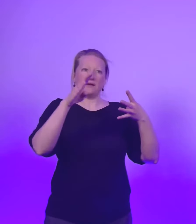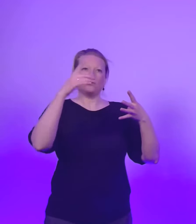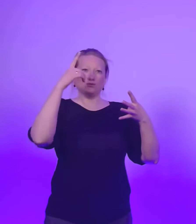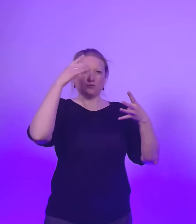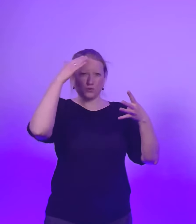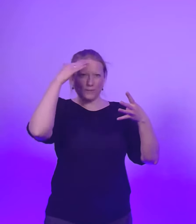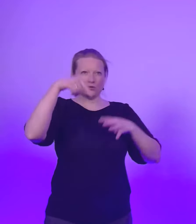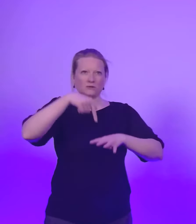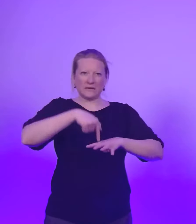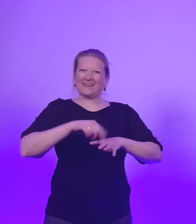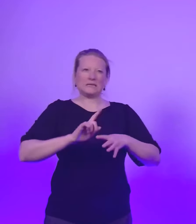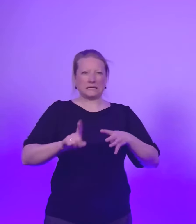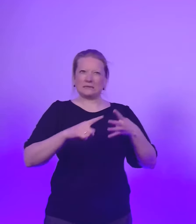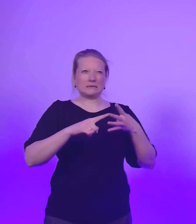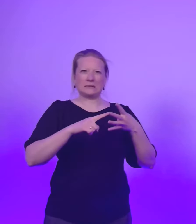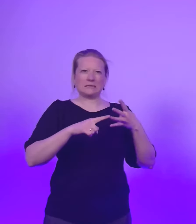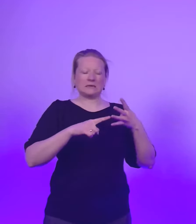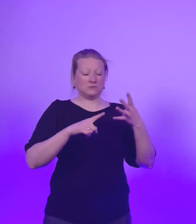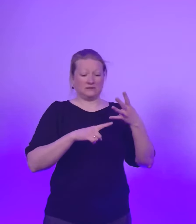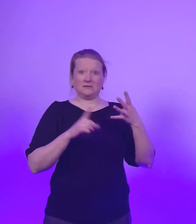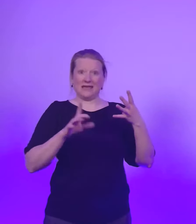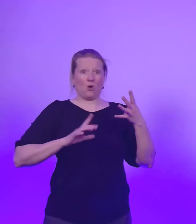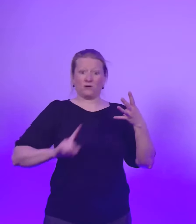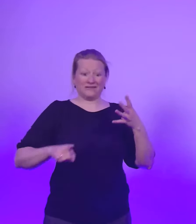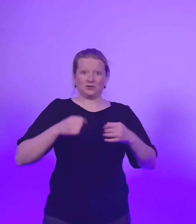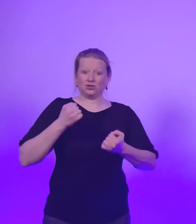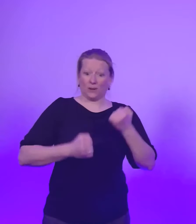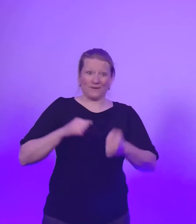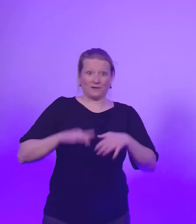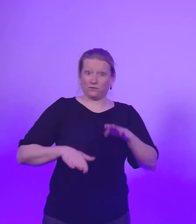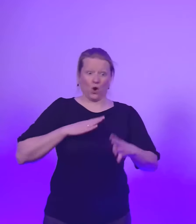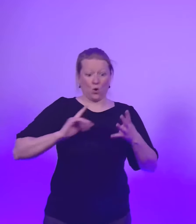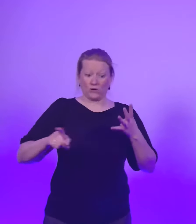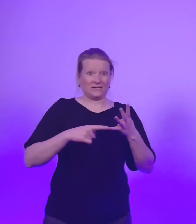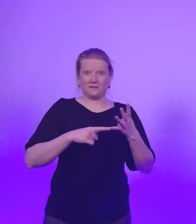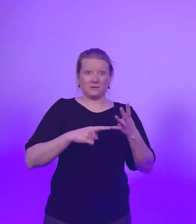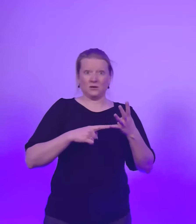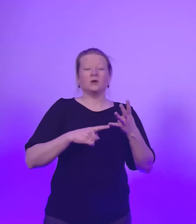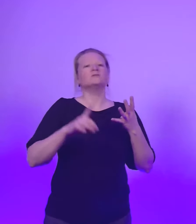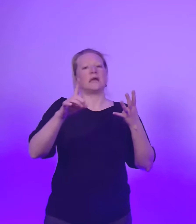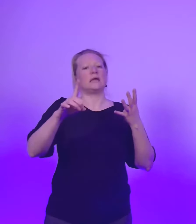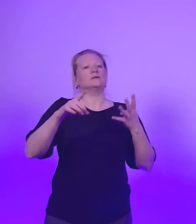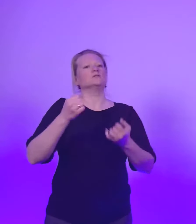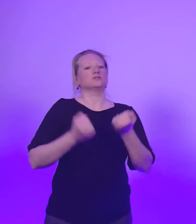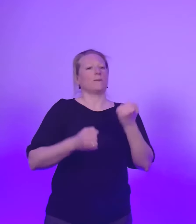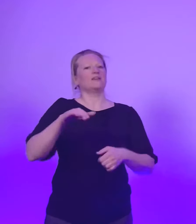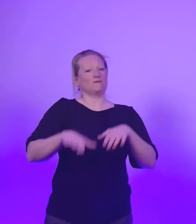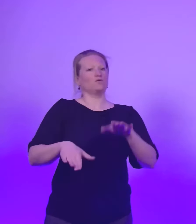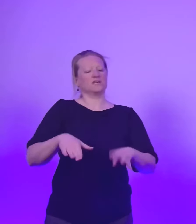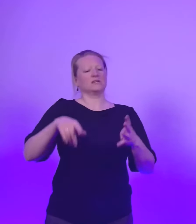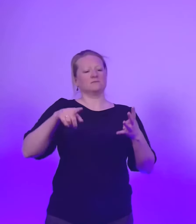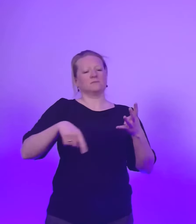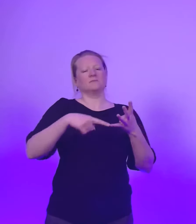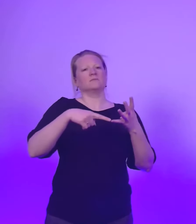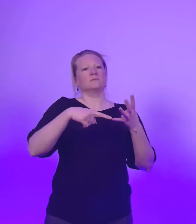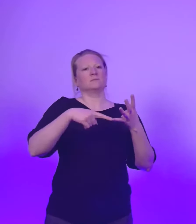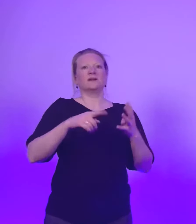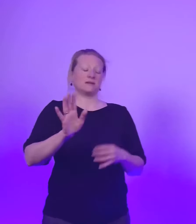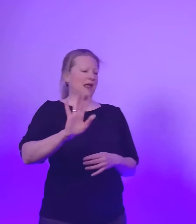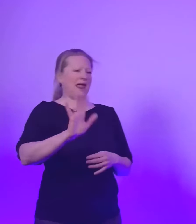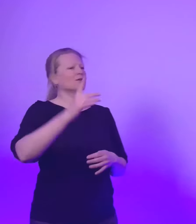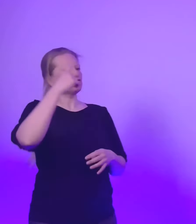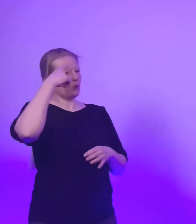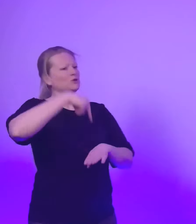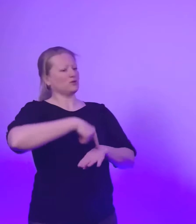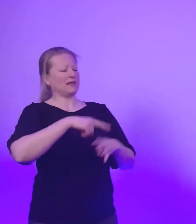teen, die niet. Oh, maar D ook niet. Stamp eens met je voeten. D. Ik zeg stamp eens met je voeten. Nee, nee, ik denk dat het echt top tot teen